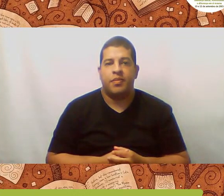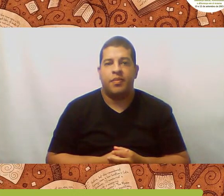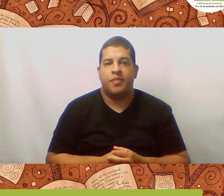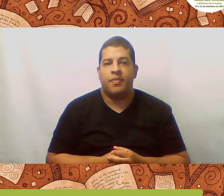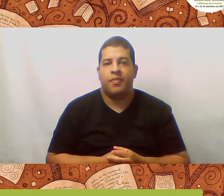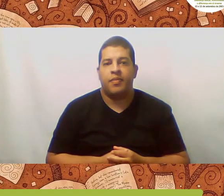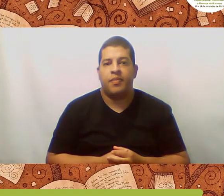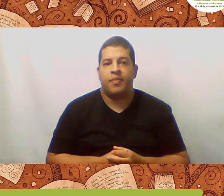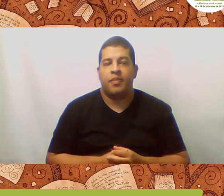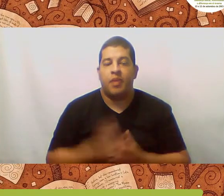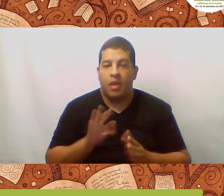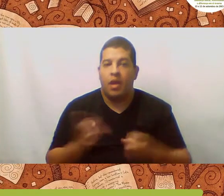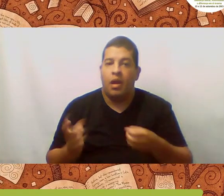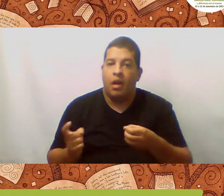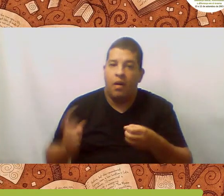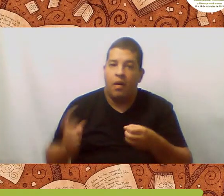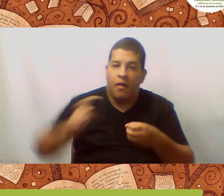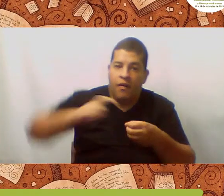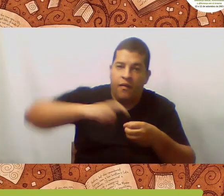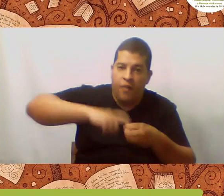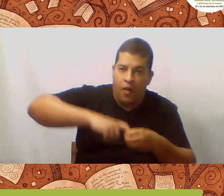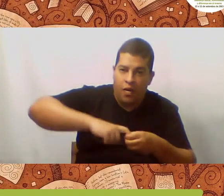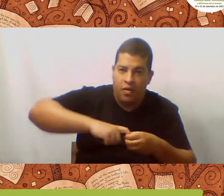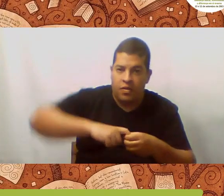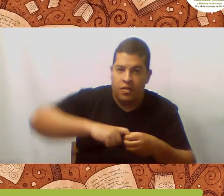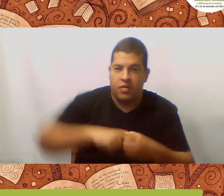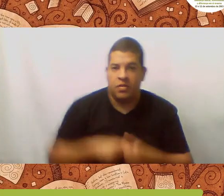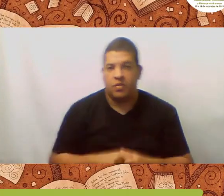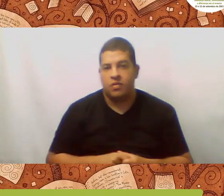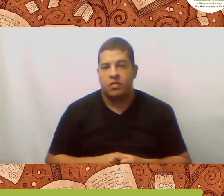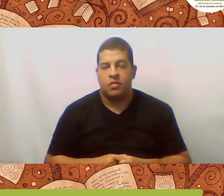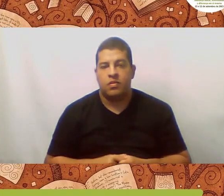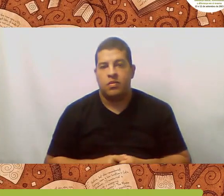a retomada que se deu aí, né,